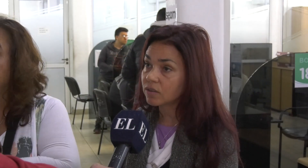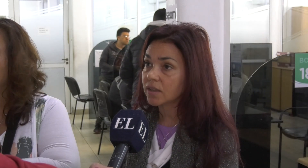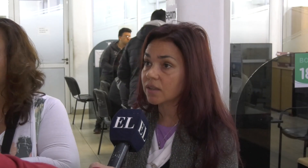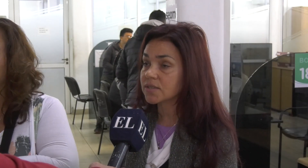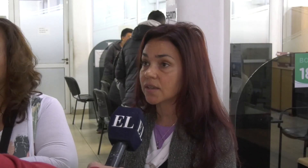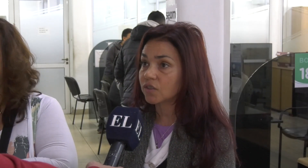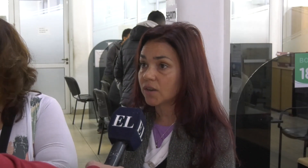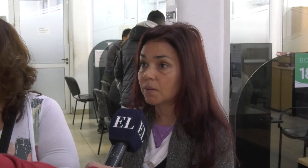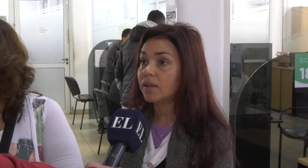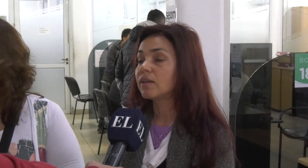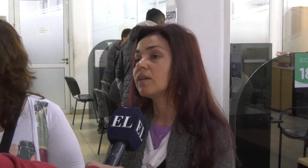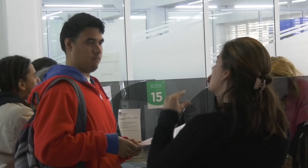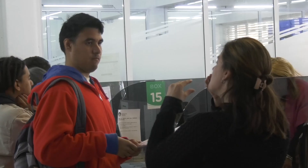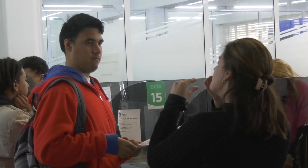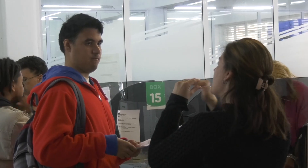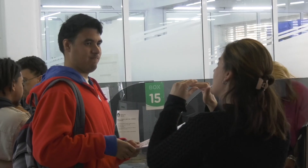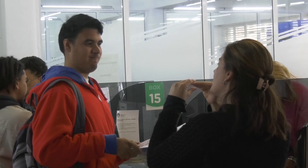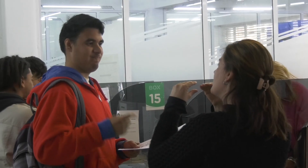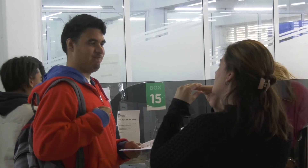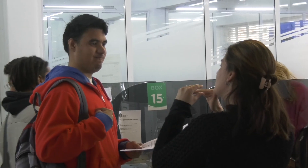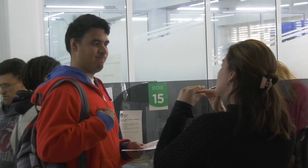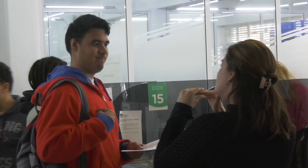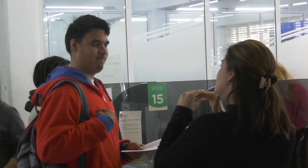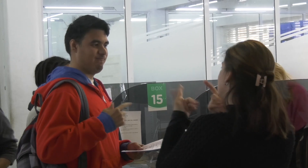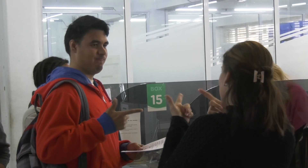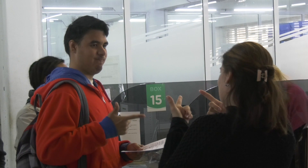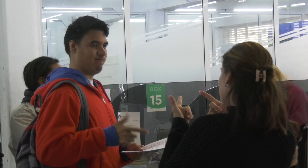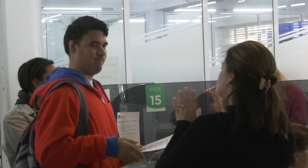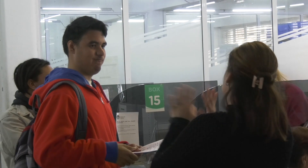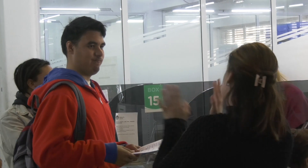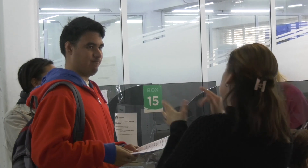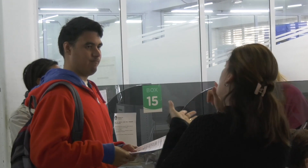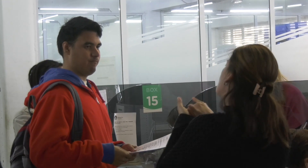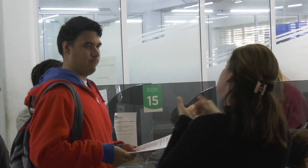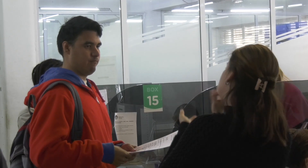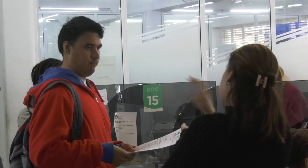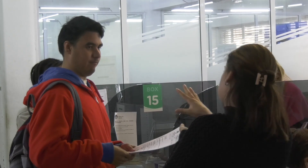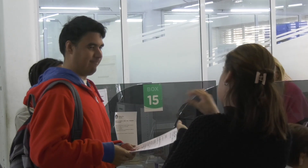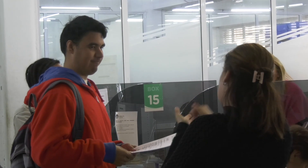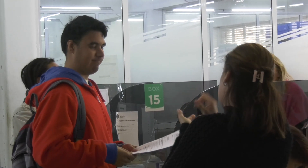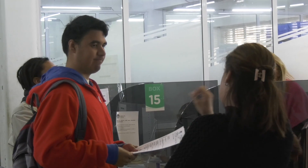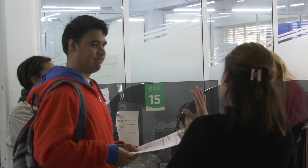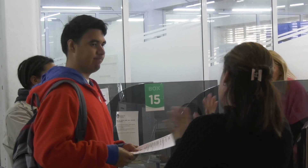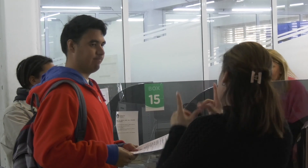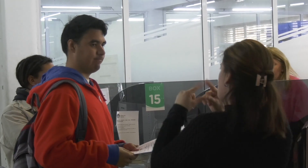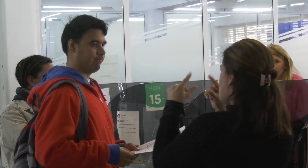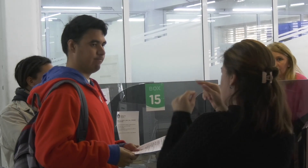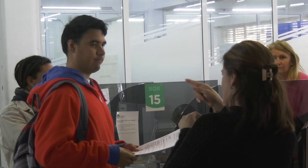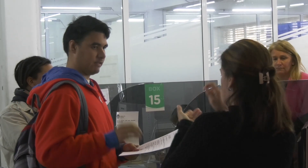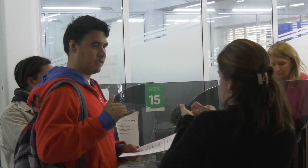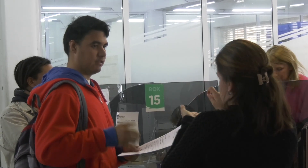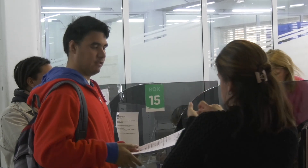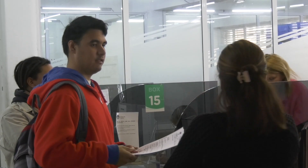rosado que se gestionaba en la municipalidad. Es muy importante que acá estamos, la inclusión y la accesibilidad